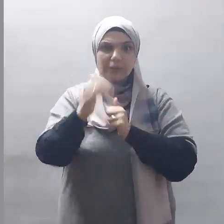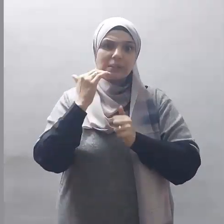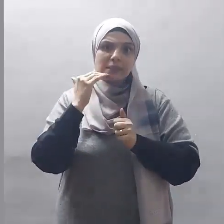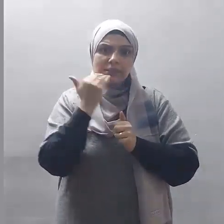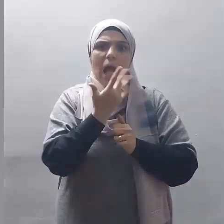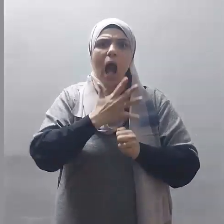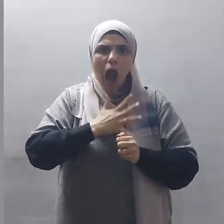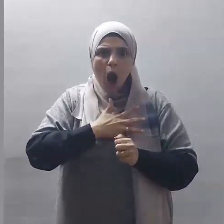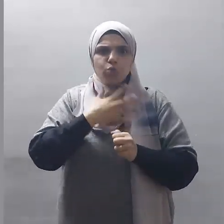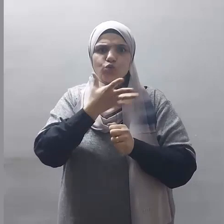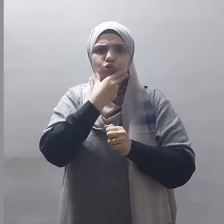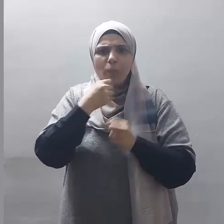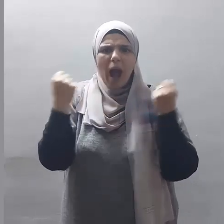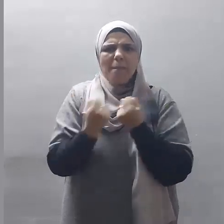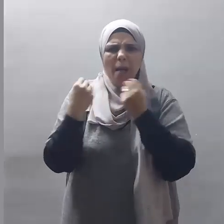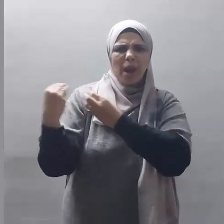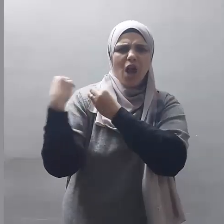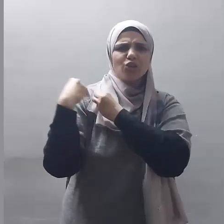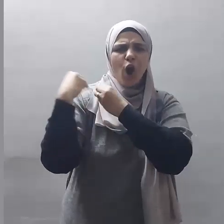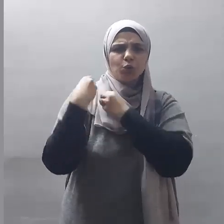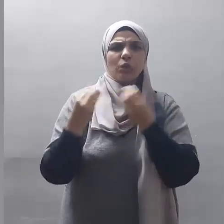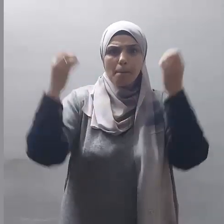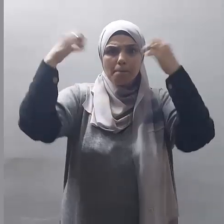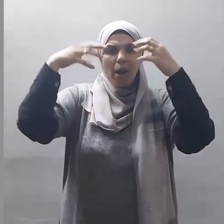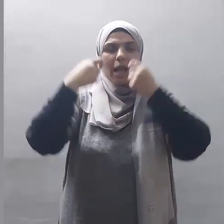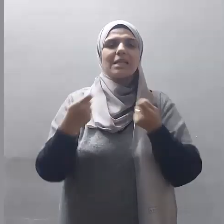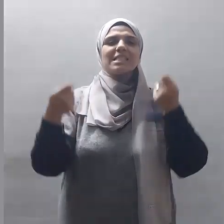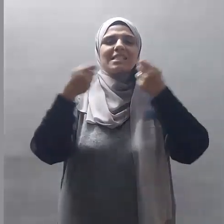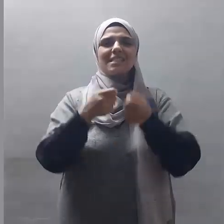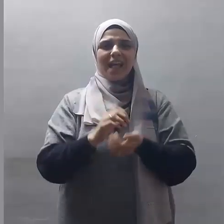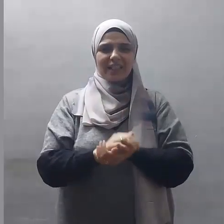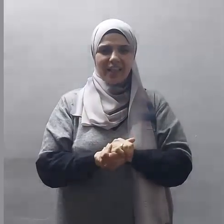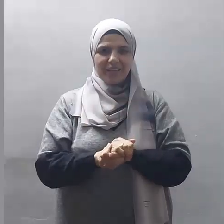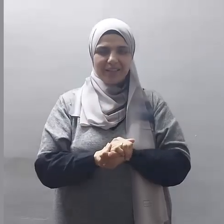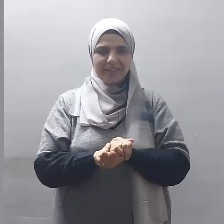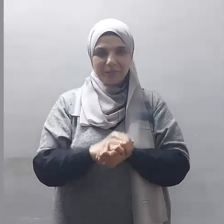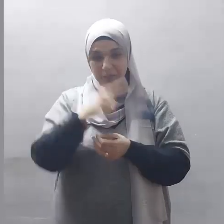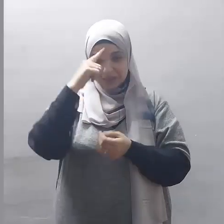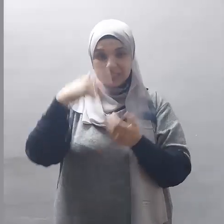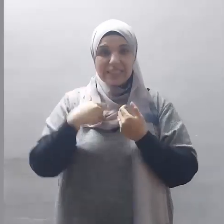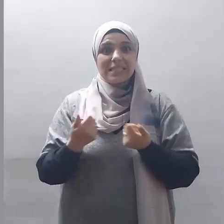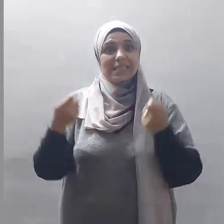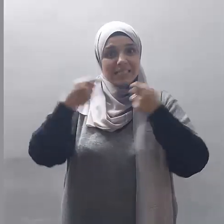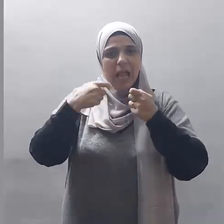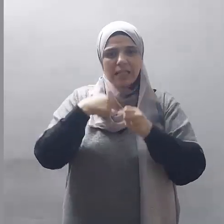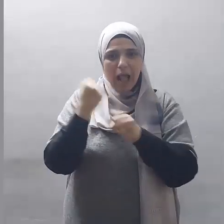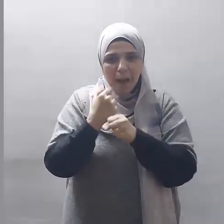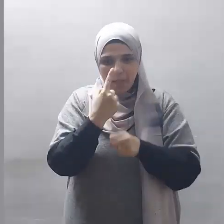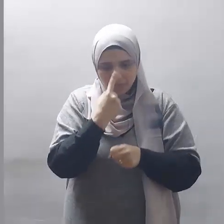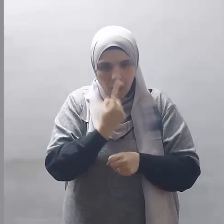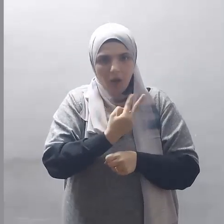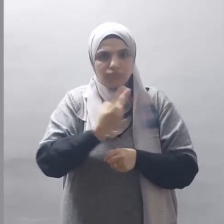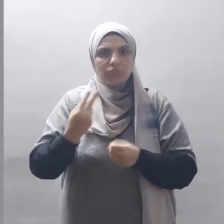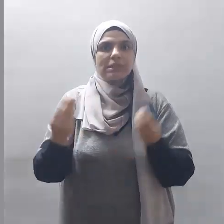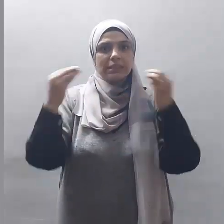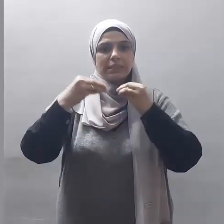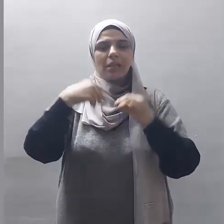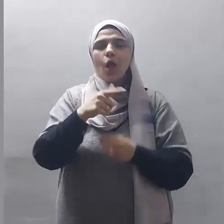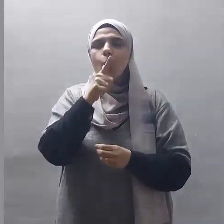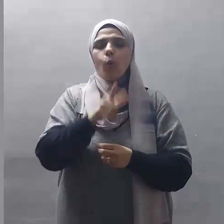الأوفى من تلك النفحات والبركات، فيكثر من فعل الطاعات، حيث يقول الحق